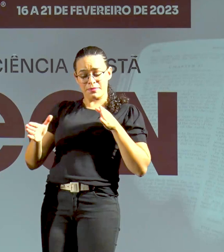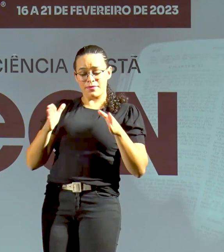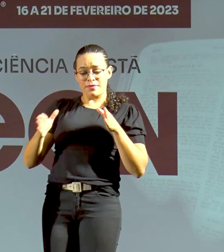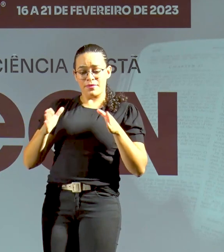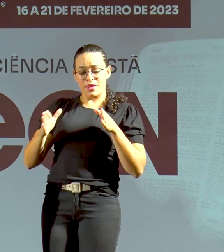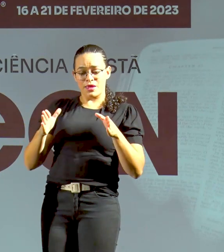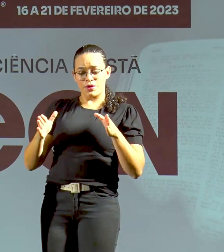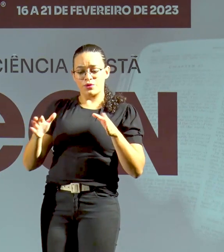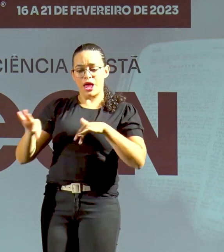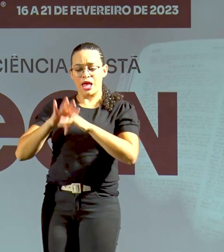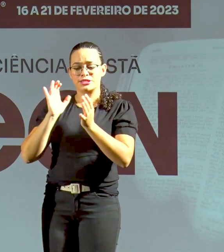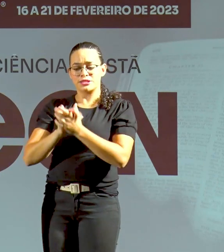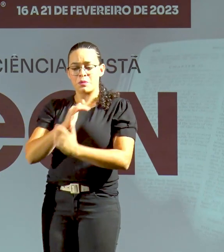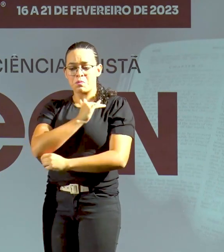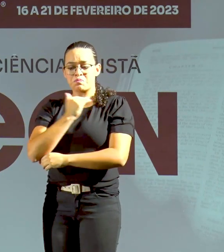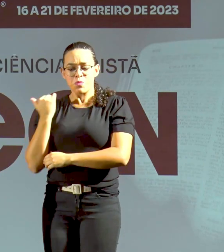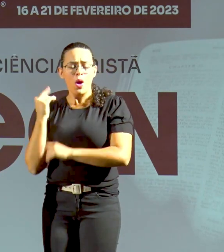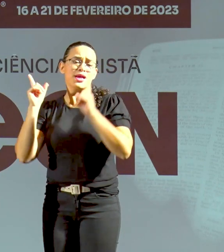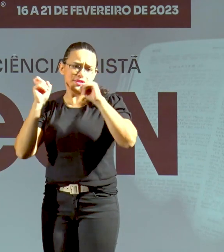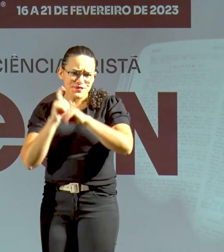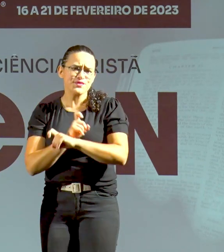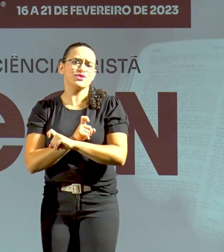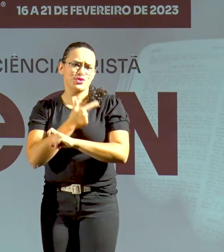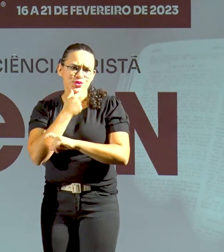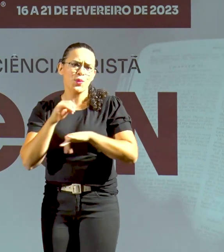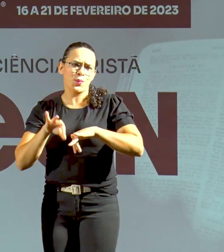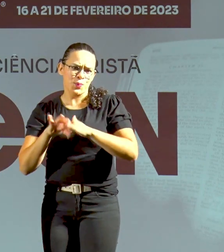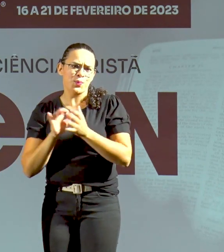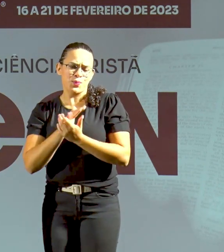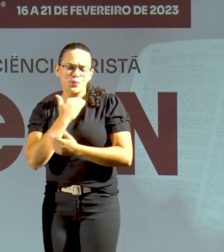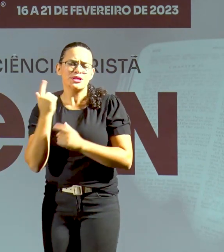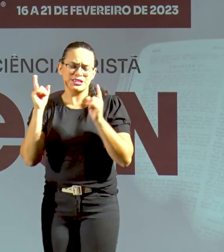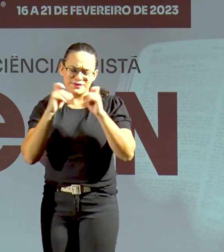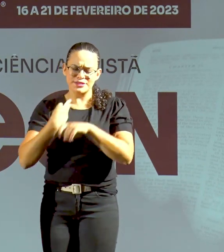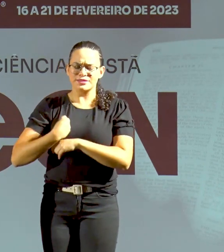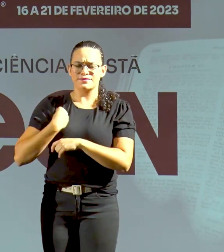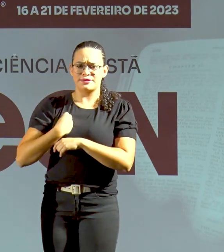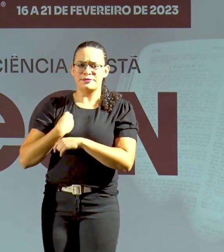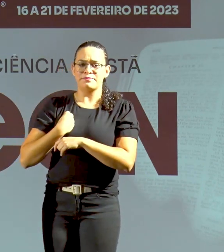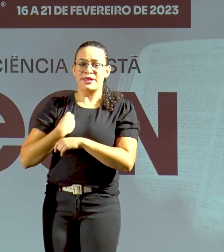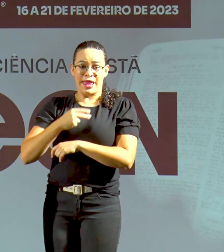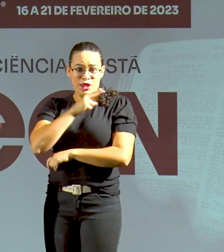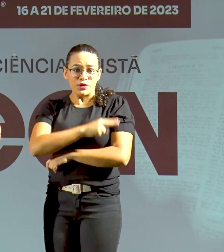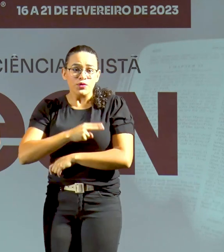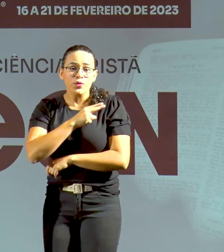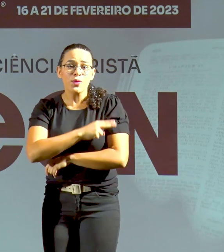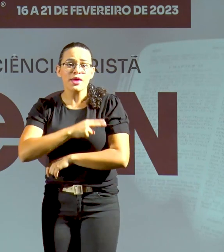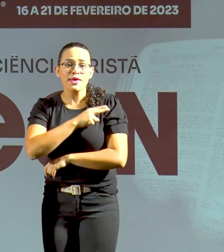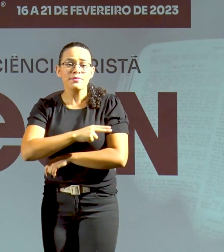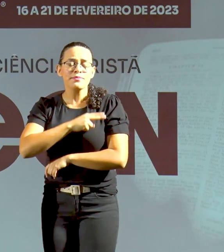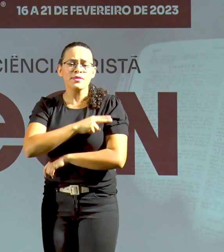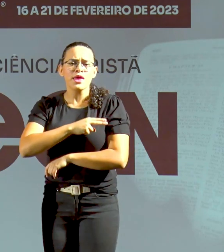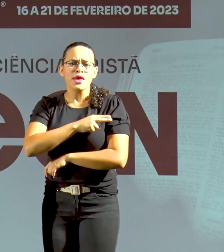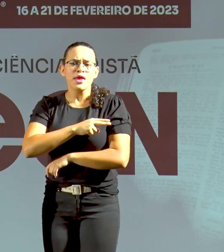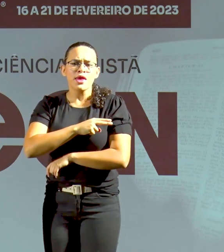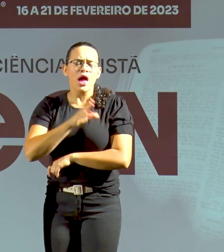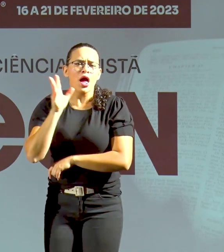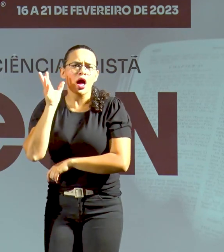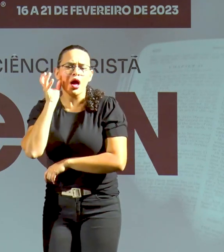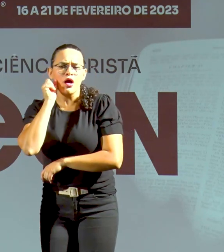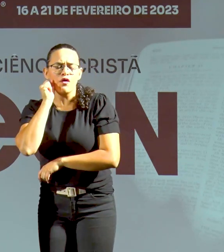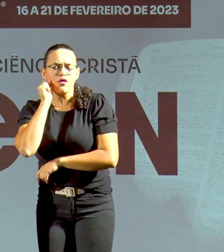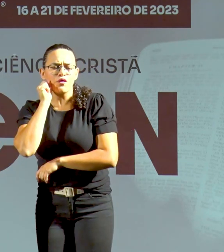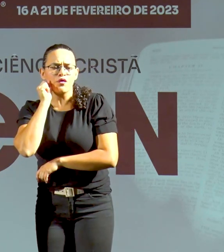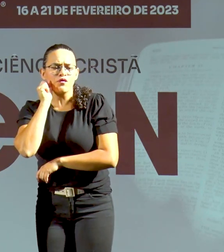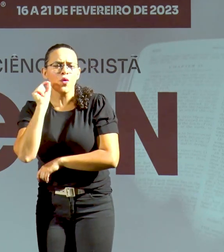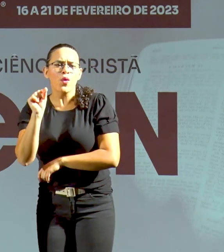e Noemi escuta falar que Deus havia se lembrado do